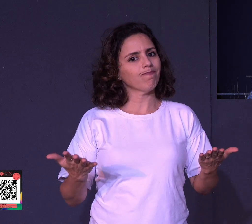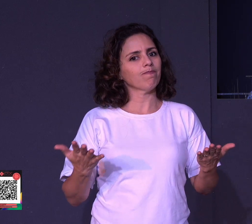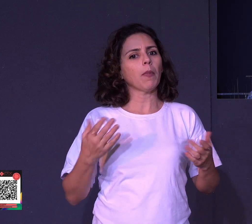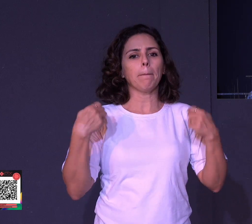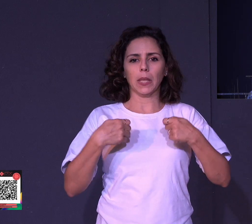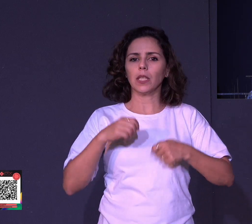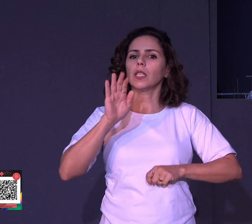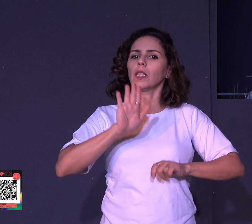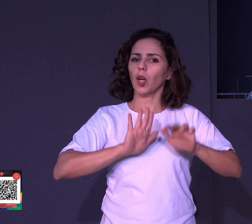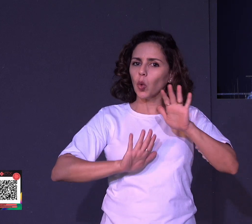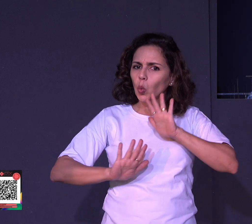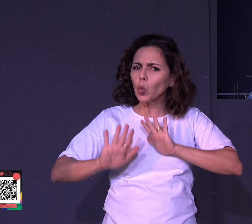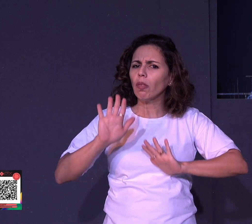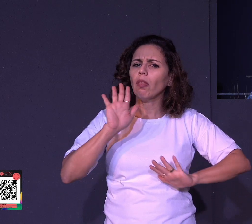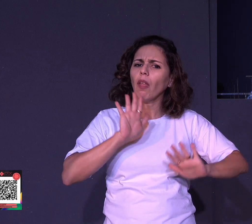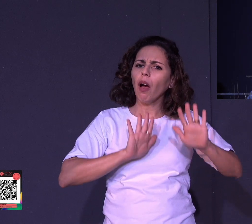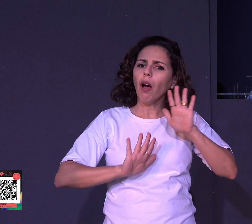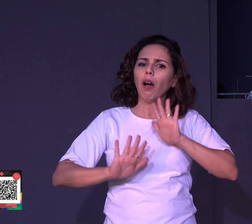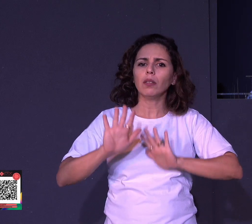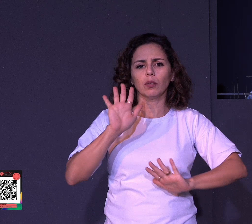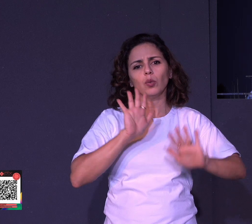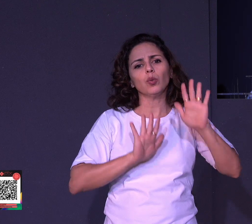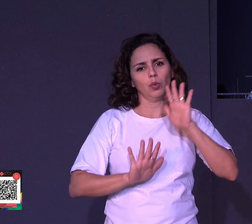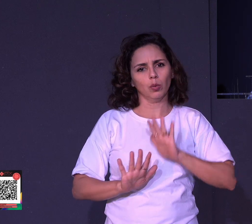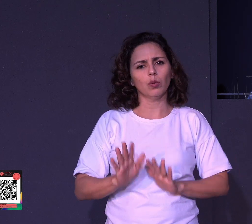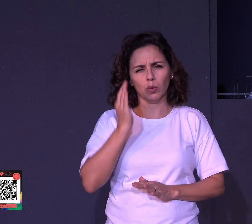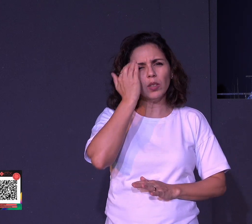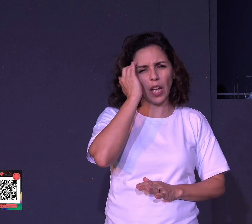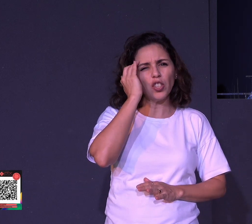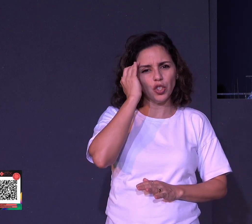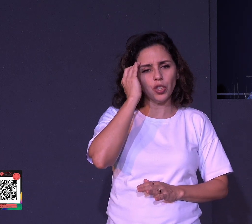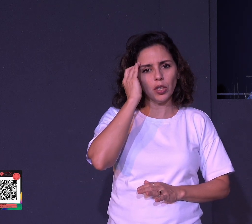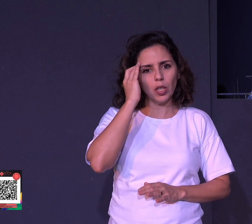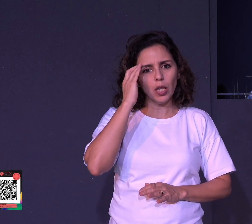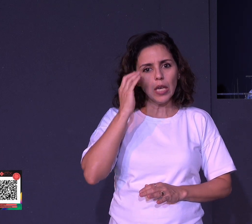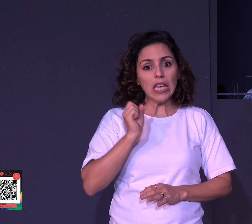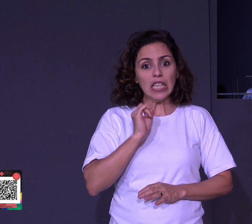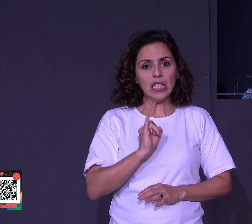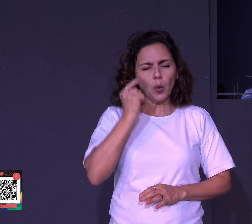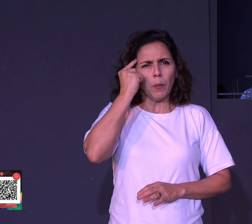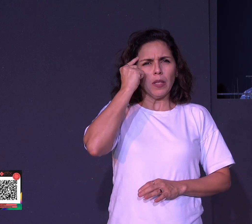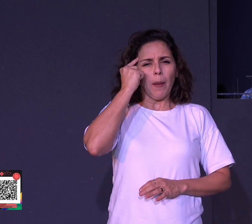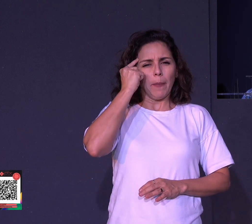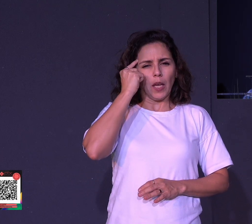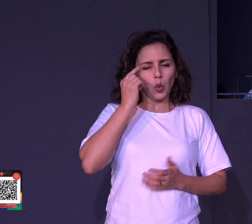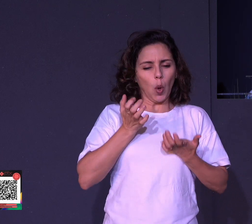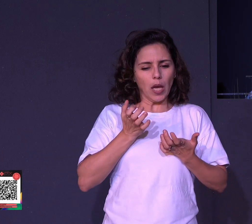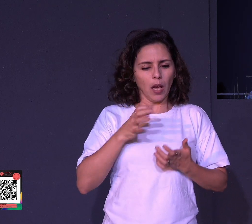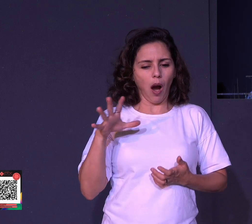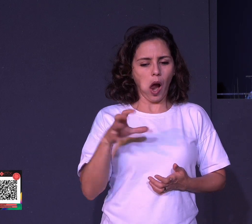de enumerar as qualidades de tudo aquilo que tem que ocupar a nossa mente, ele diz assim, de forma imperativa: